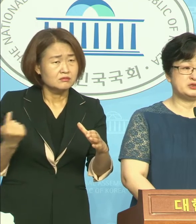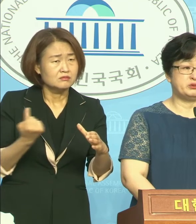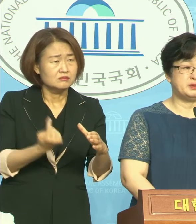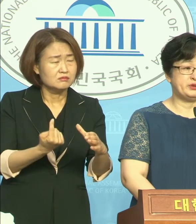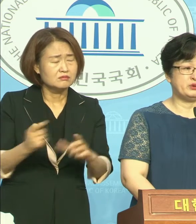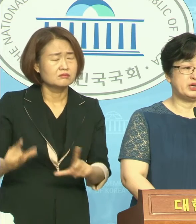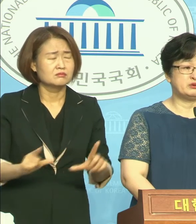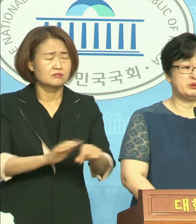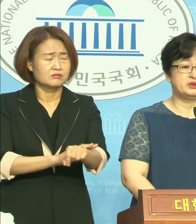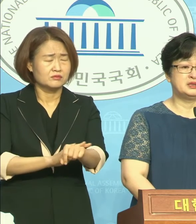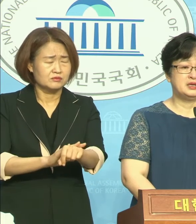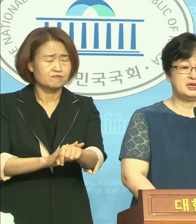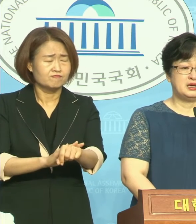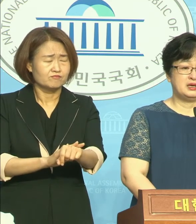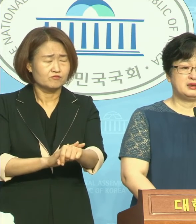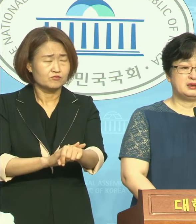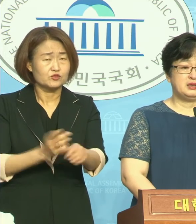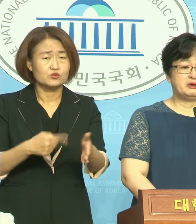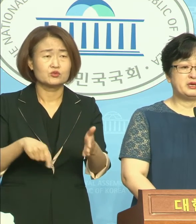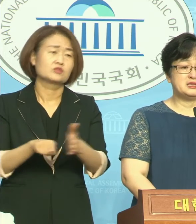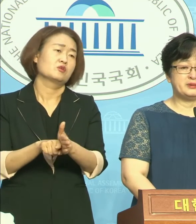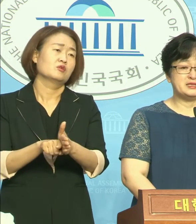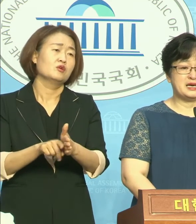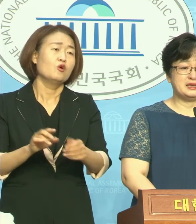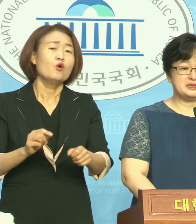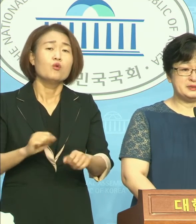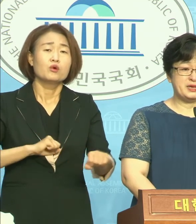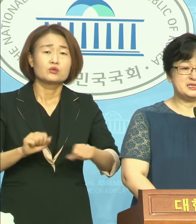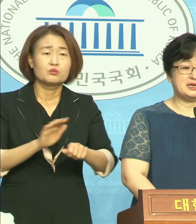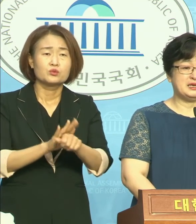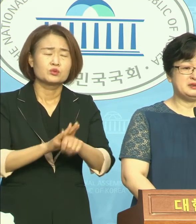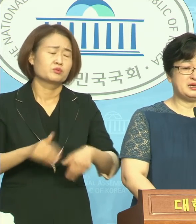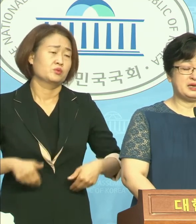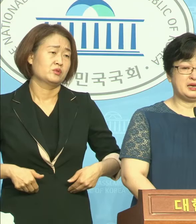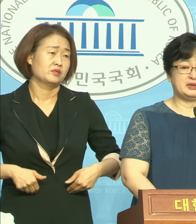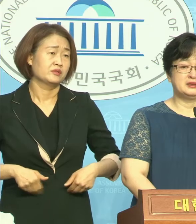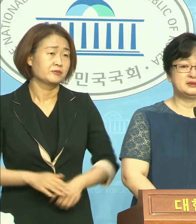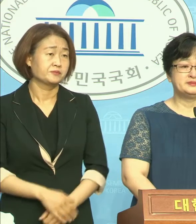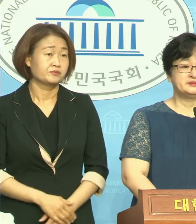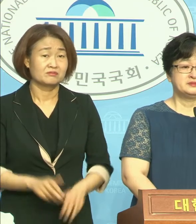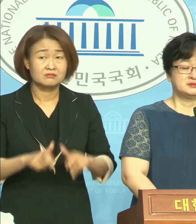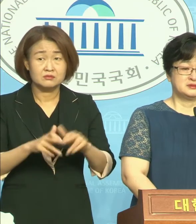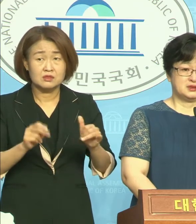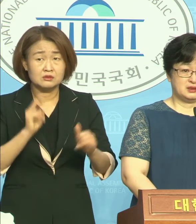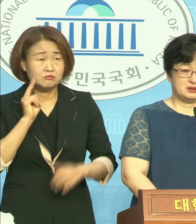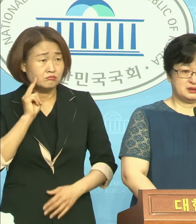정말 필요하고 이렇게 심한 잘 심한 장애인들에게